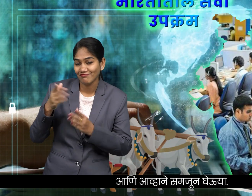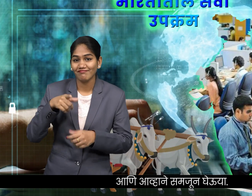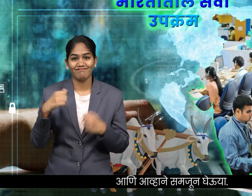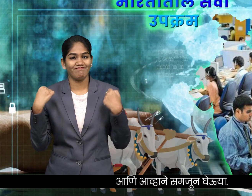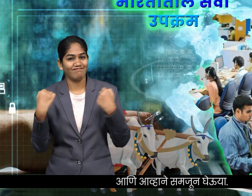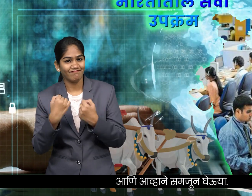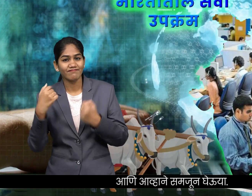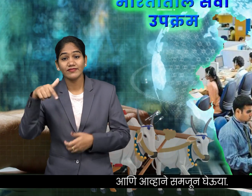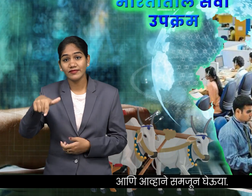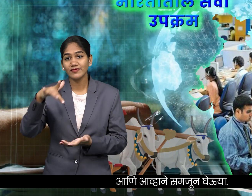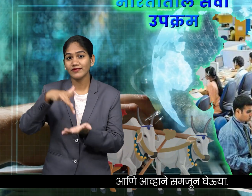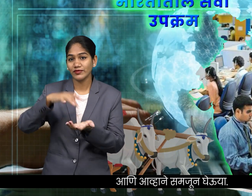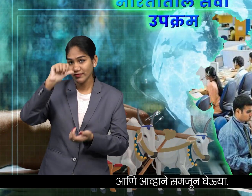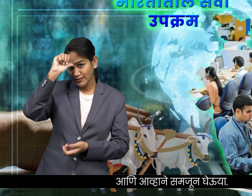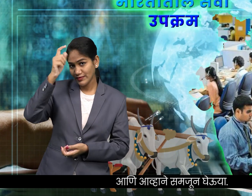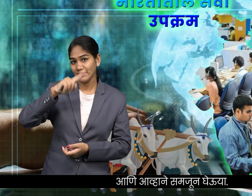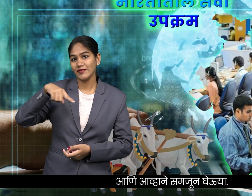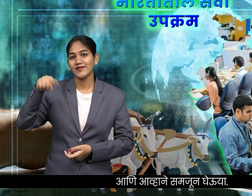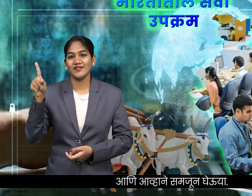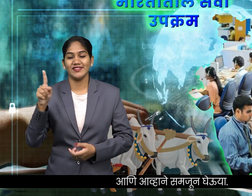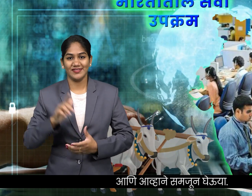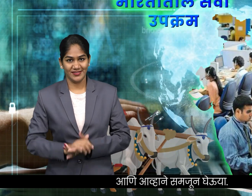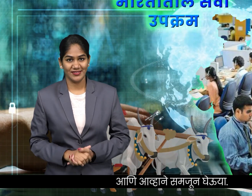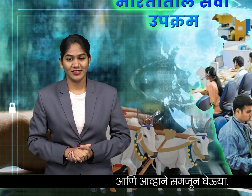आणि आव्हाने समजून घेऊया.